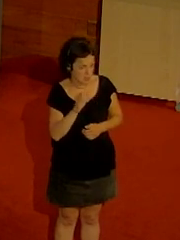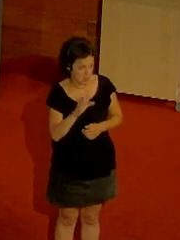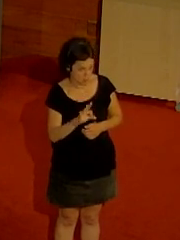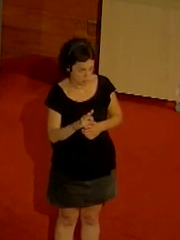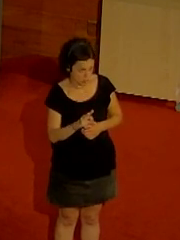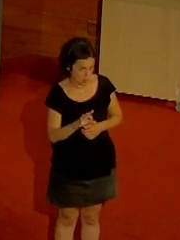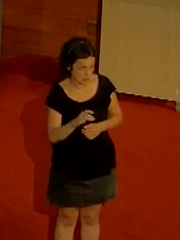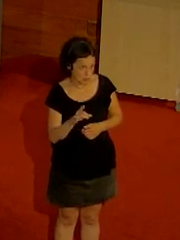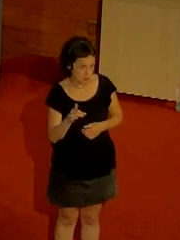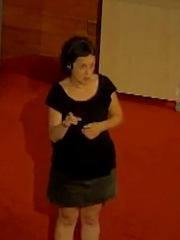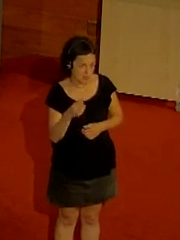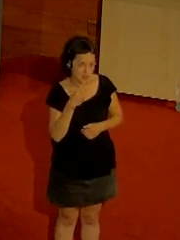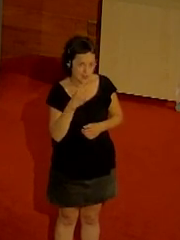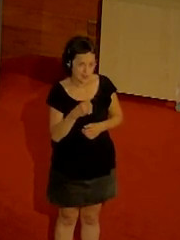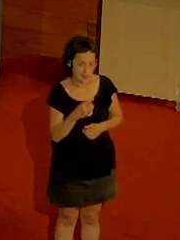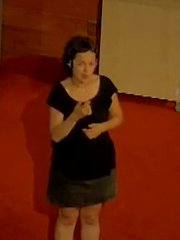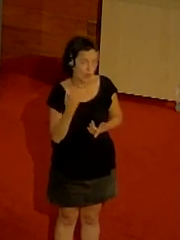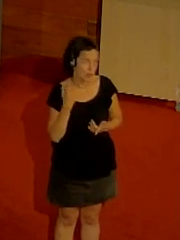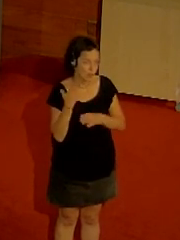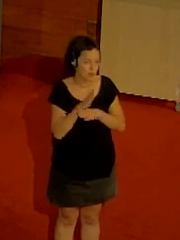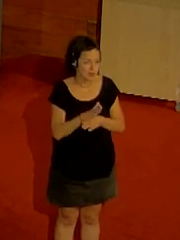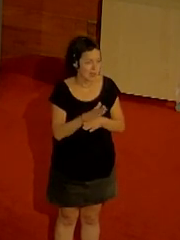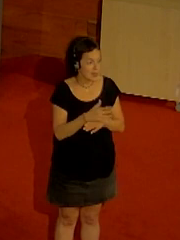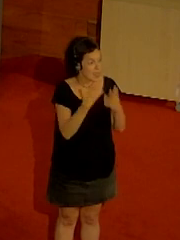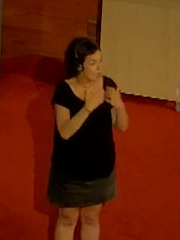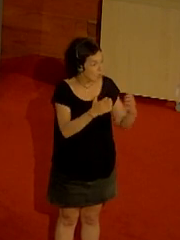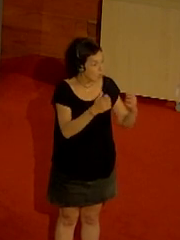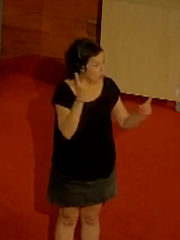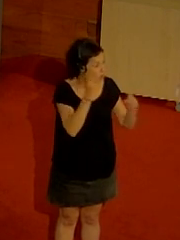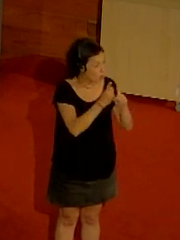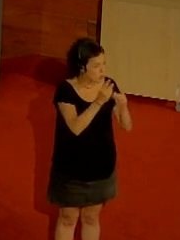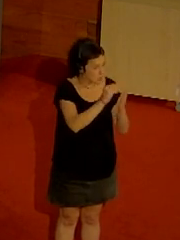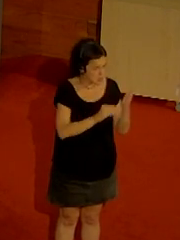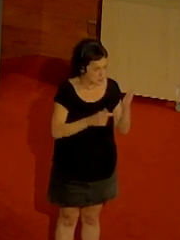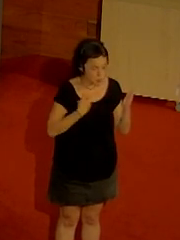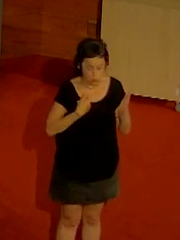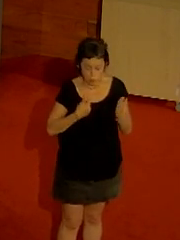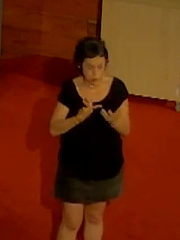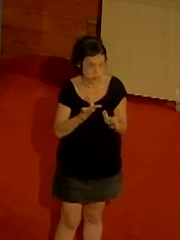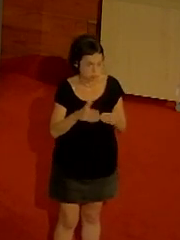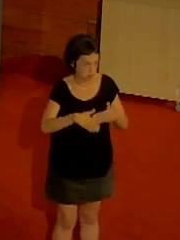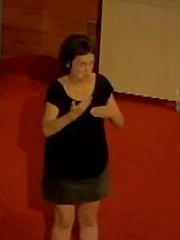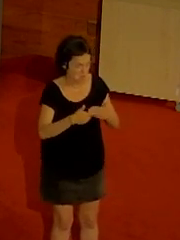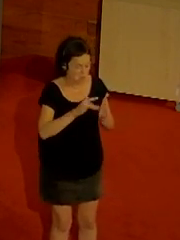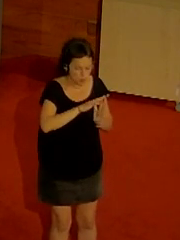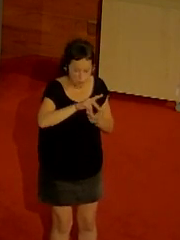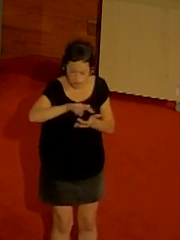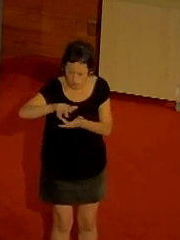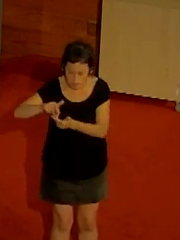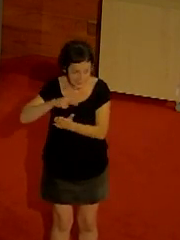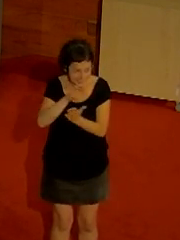proponía aquello de escribir contra el público, ¿no? Él dice, bueno, tú te vas a un diario, ves las noticias más leídas y las 10 primeras no son periodismo. El periodismo